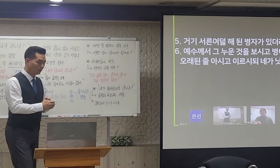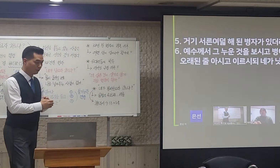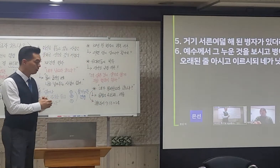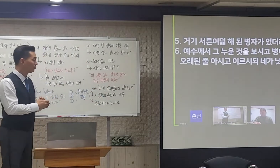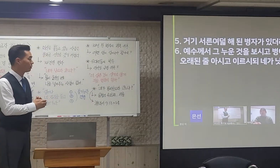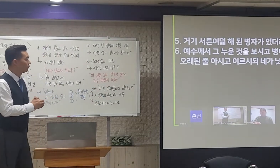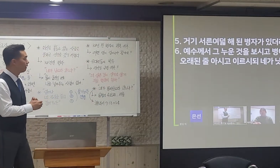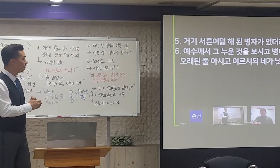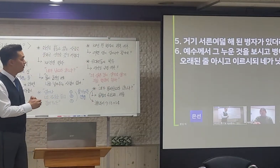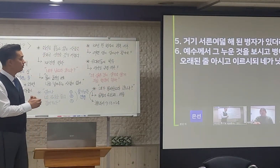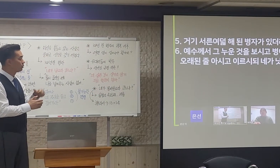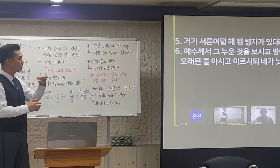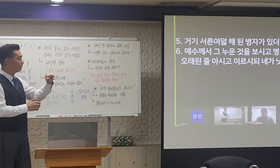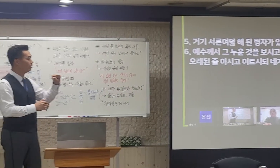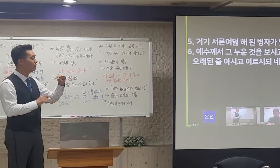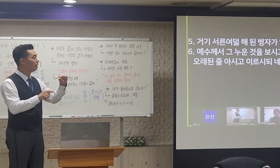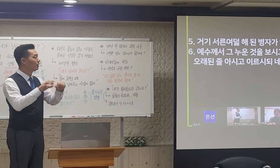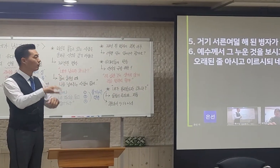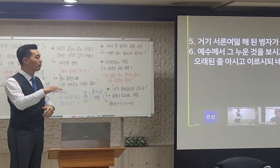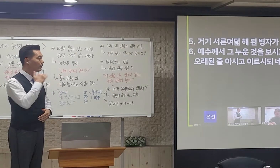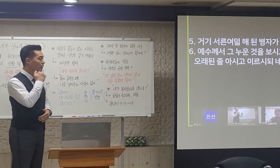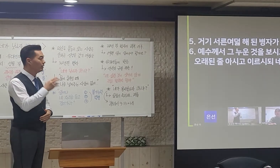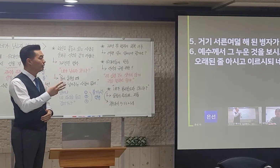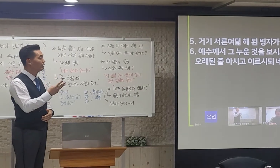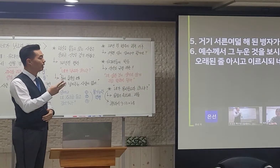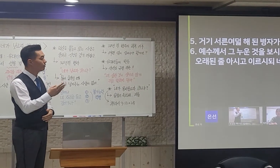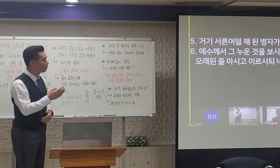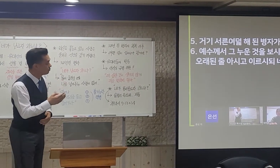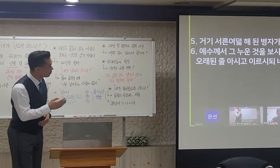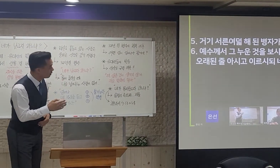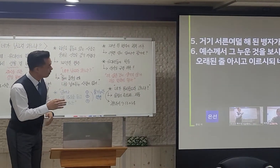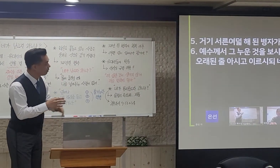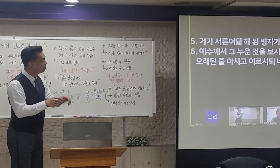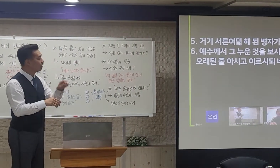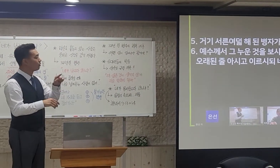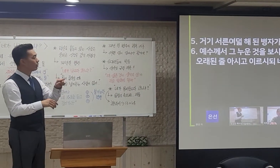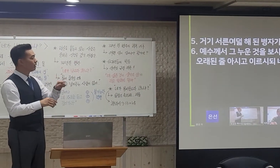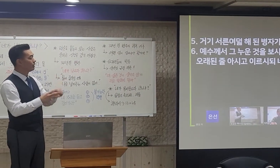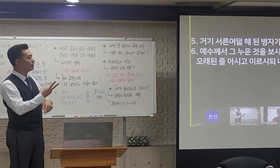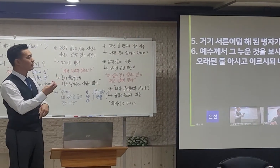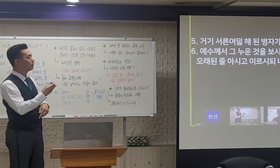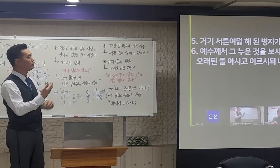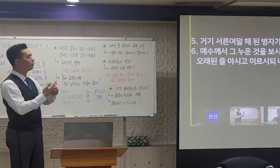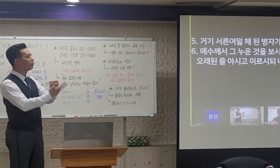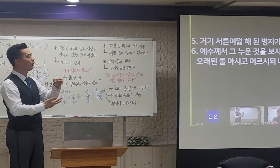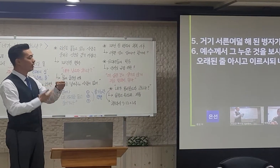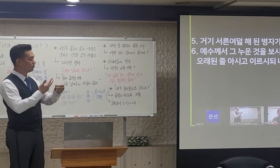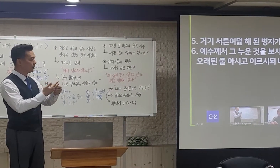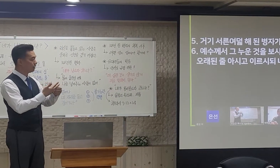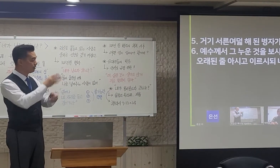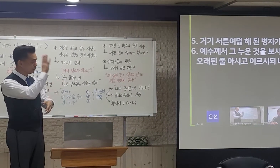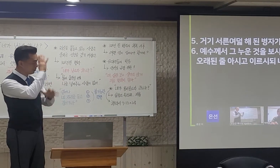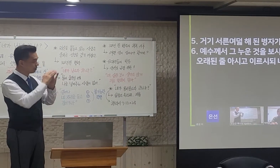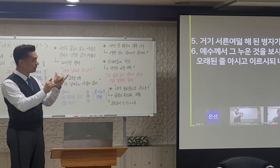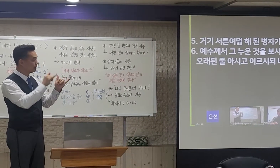네, 여기서 보이네요. 5절 거기 아니네요. 거기 38해 된 병자가